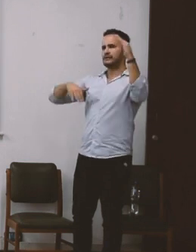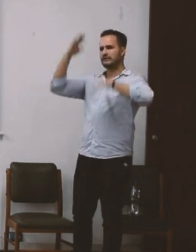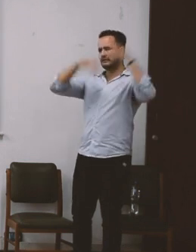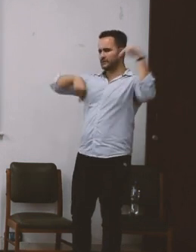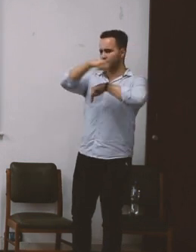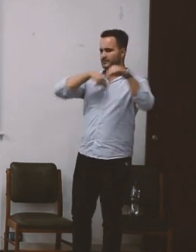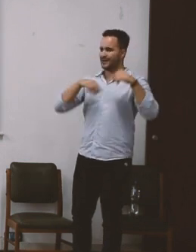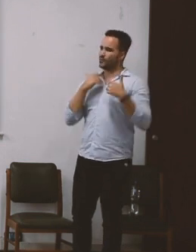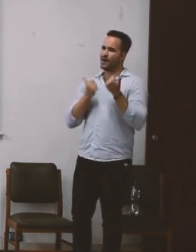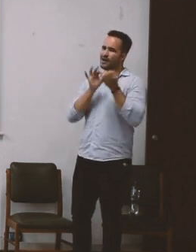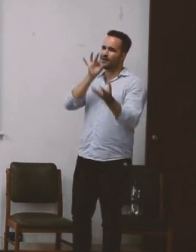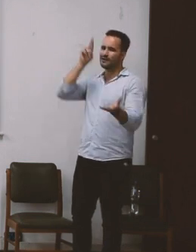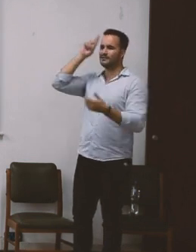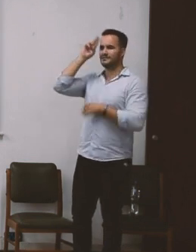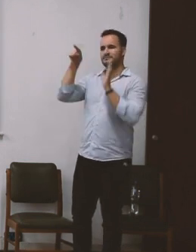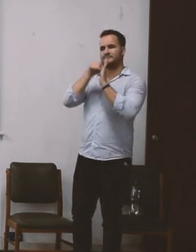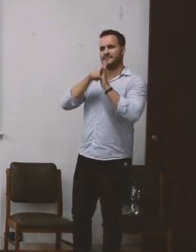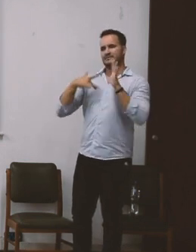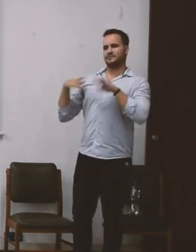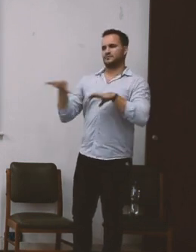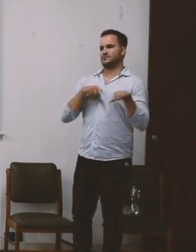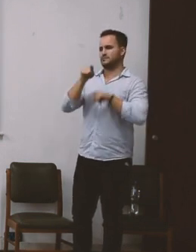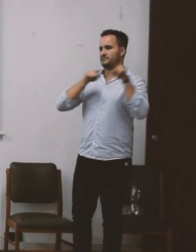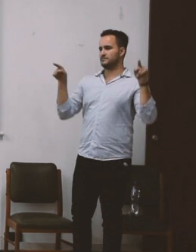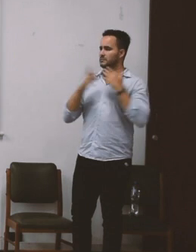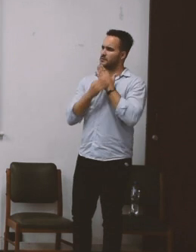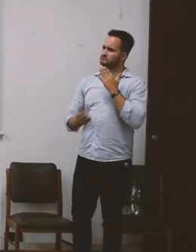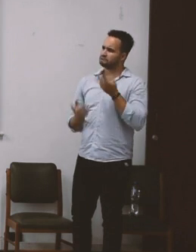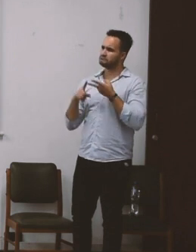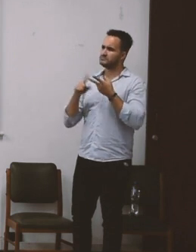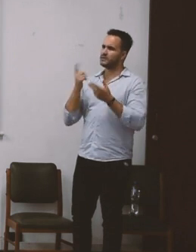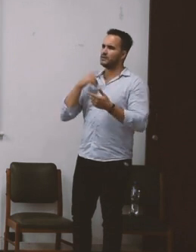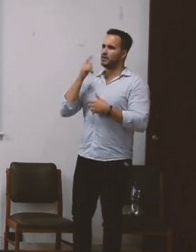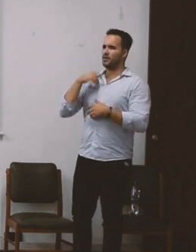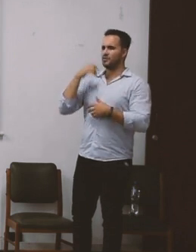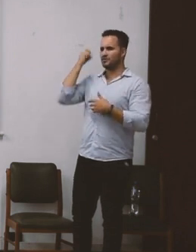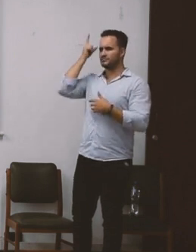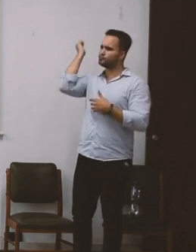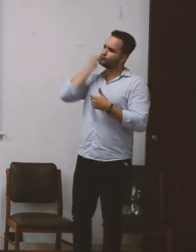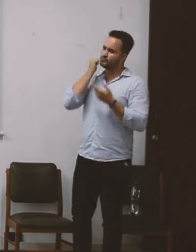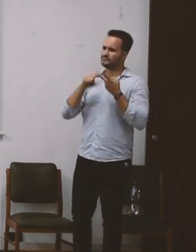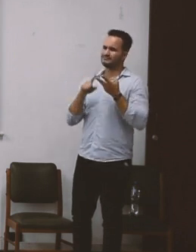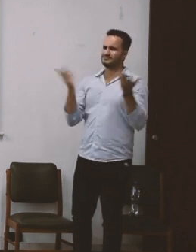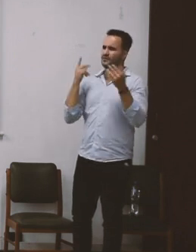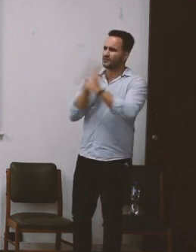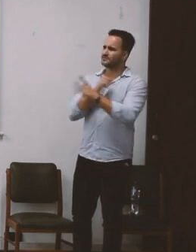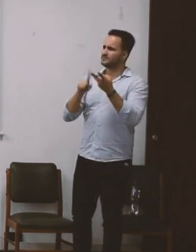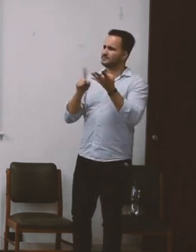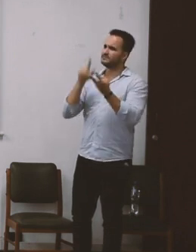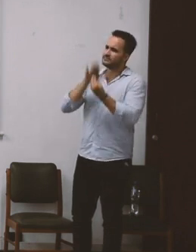actitudes negativas. No hay pobreza, negligencia, violencia, discriminación, ni tampoco